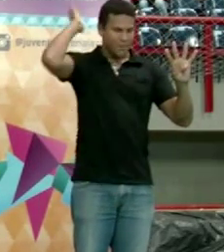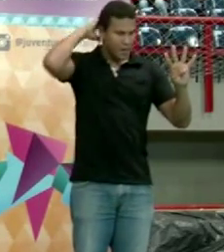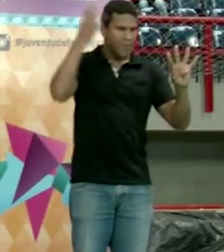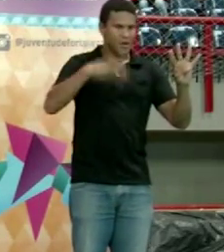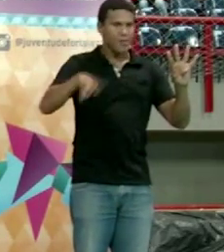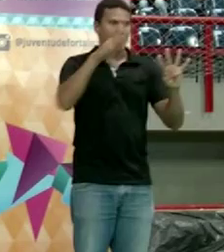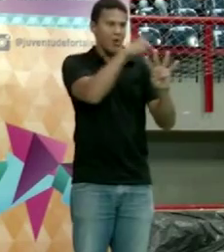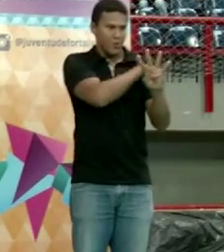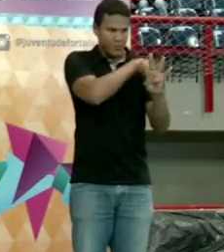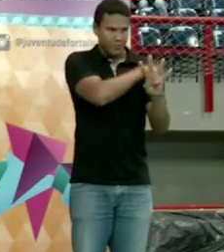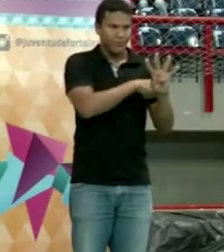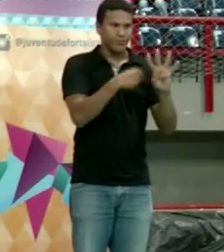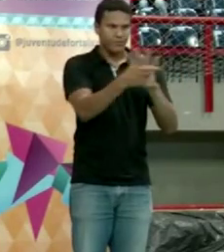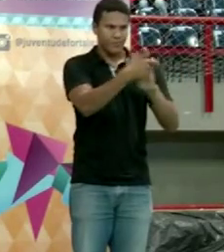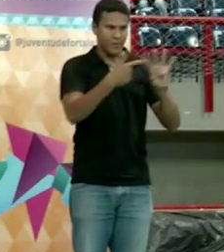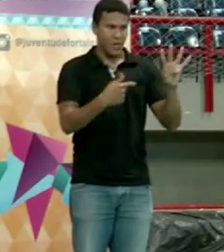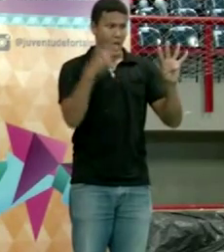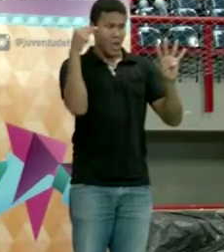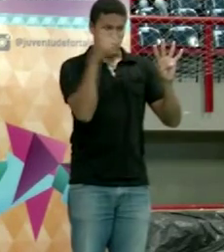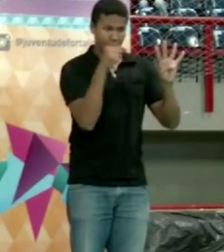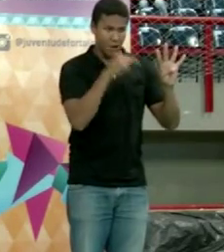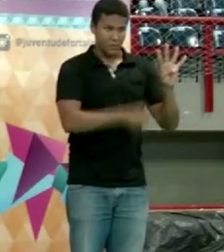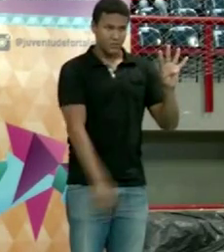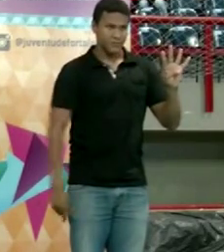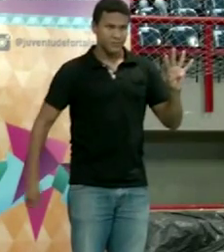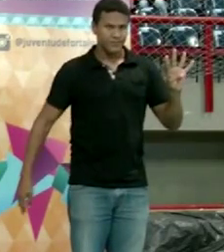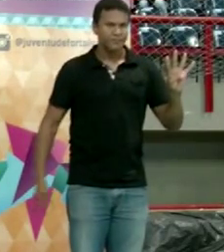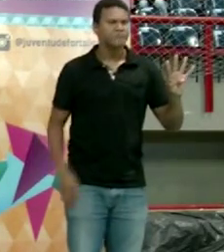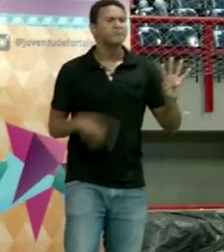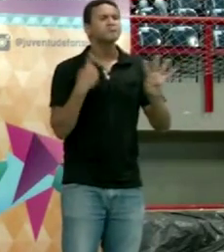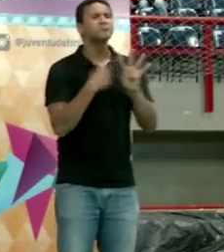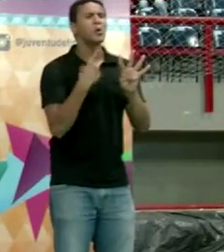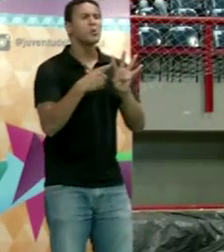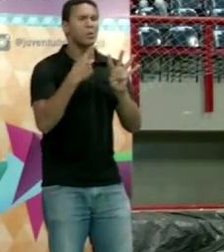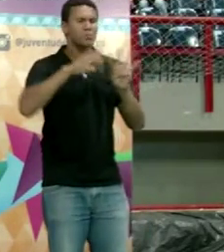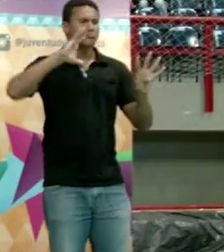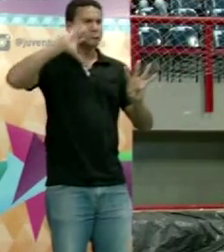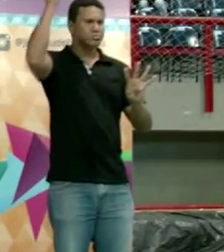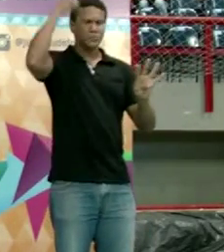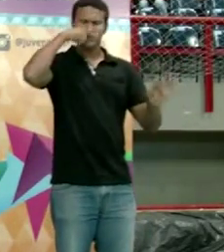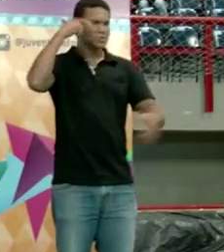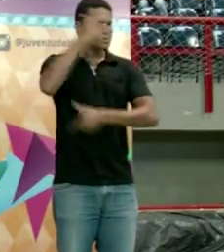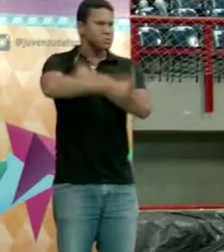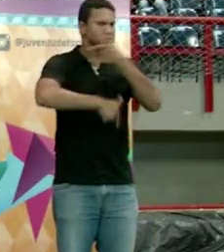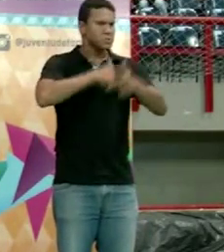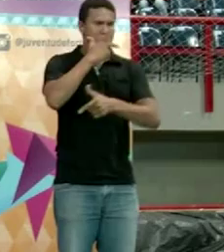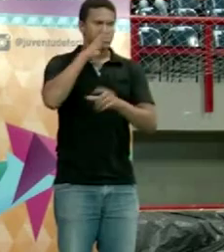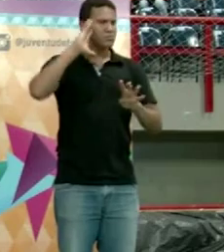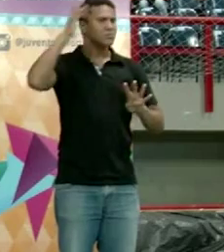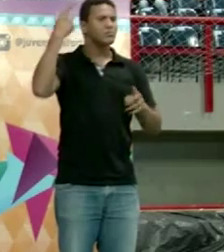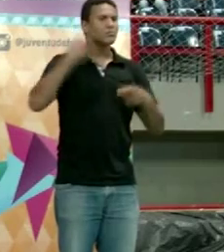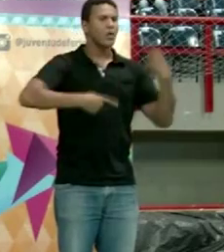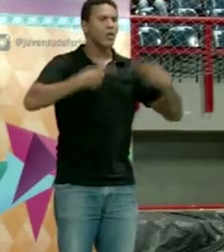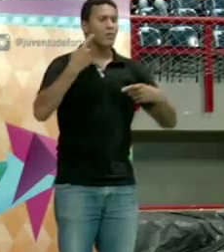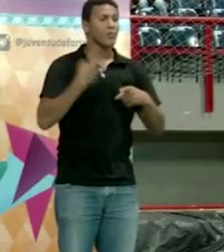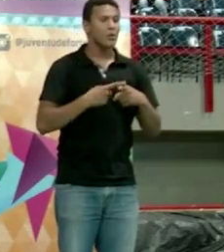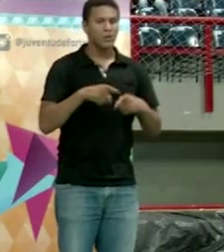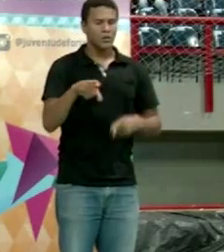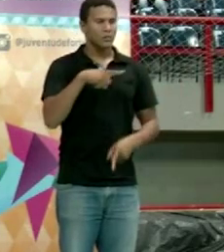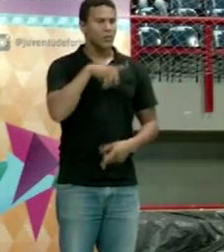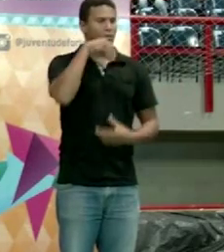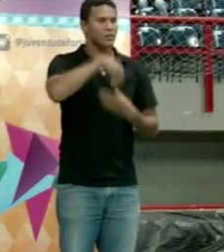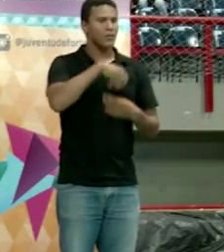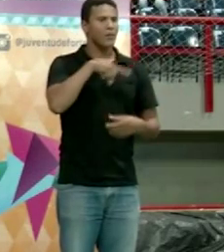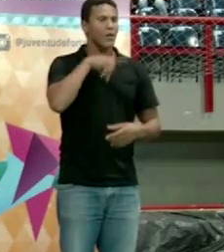Vamos. Nessas 4 províncias, por que teve revolta? Porque aí havia muitos